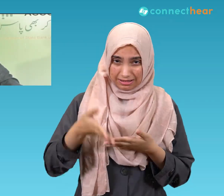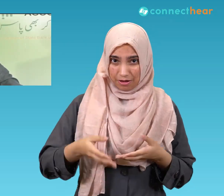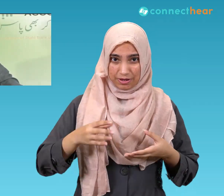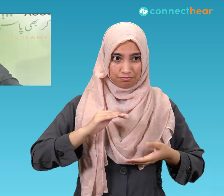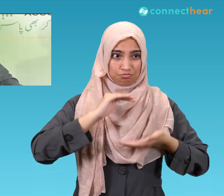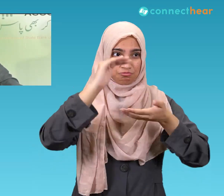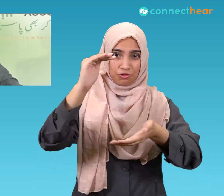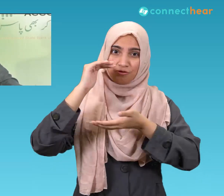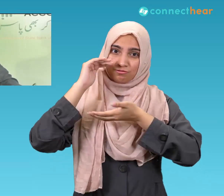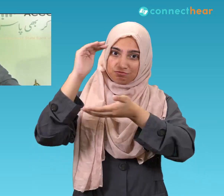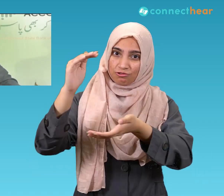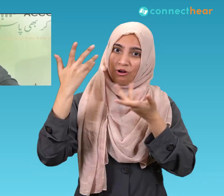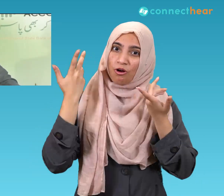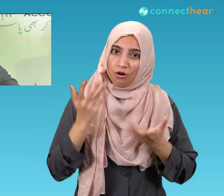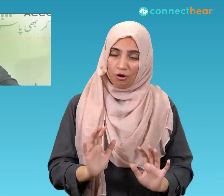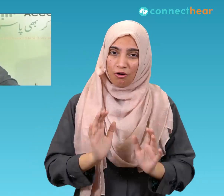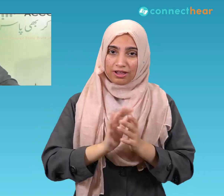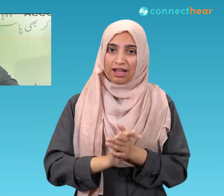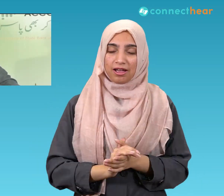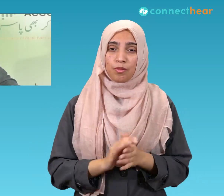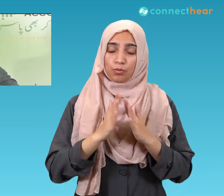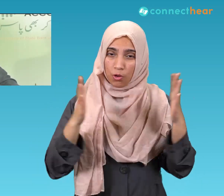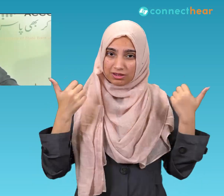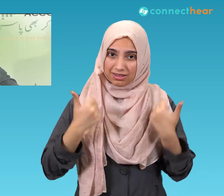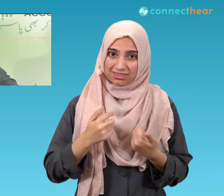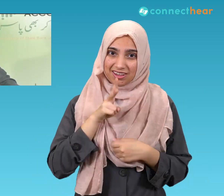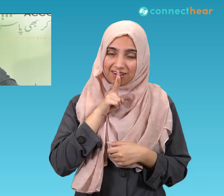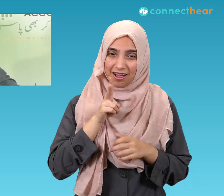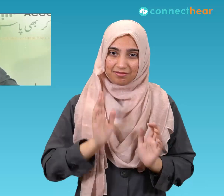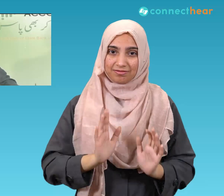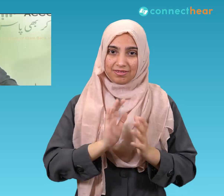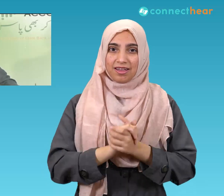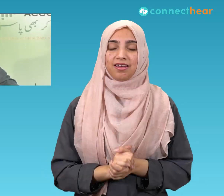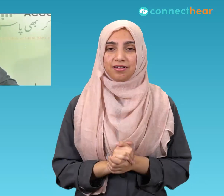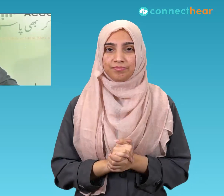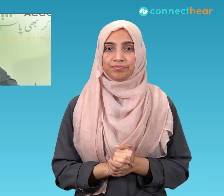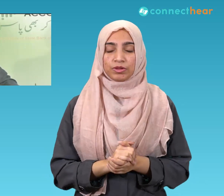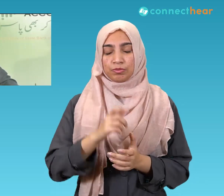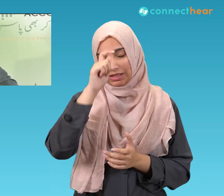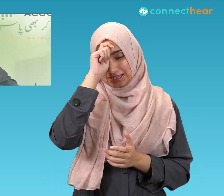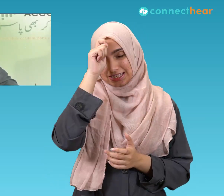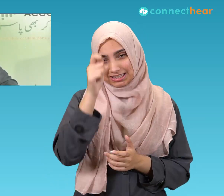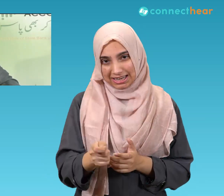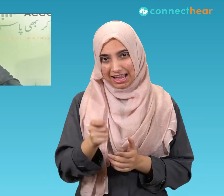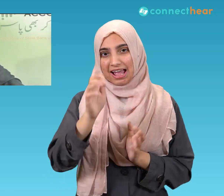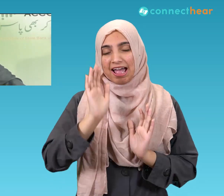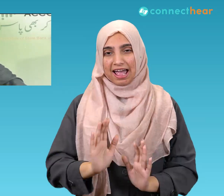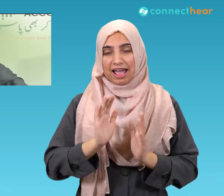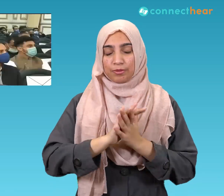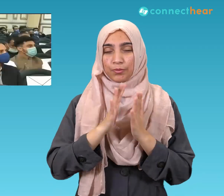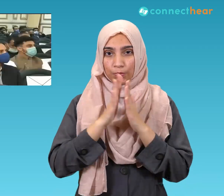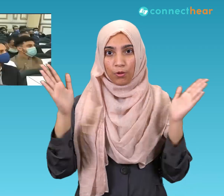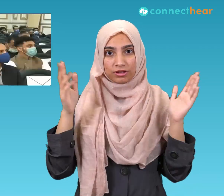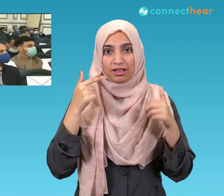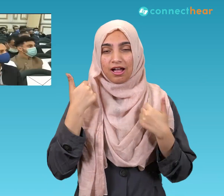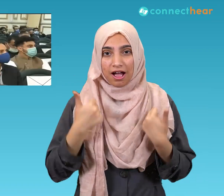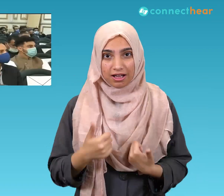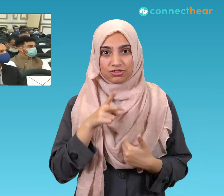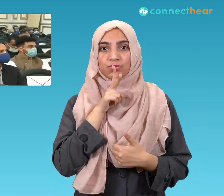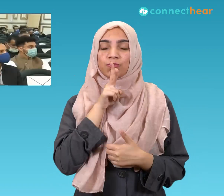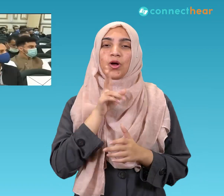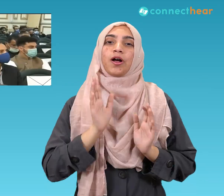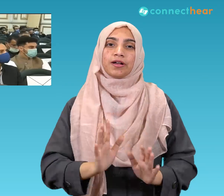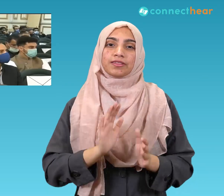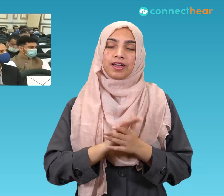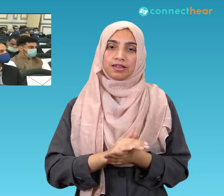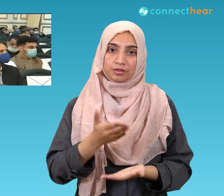کو, ایک تو ان کو اس کے اوپر خراج تحسین پیش کرتا ہوں, کیونکہ بڑی بات ہے کہ ہمارے بینکس